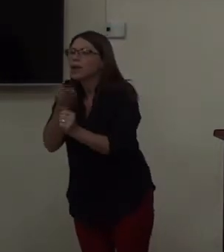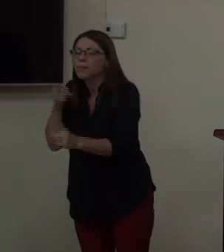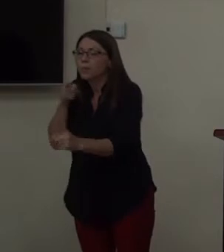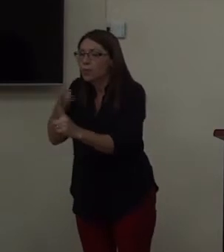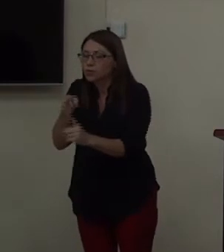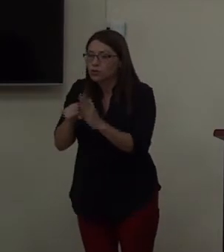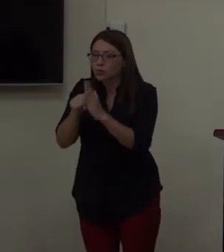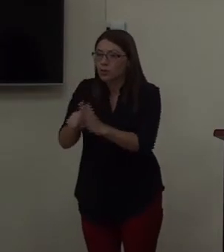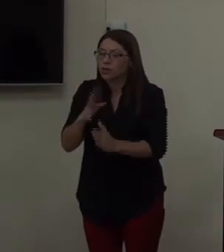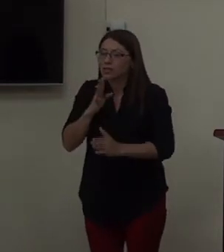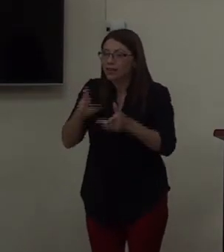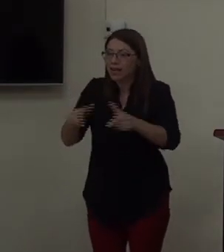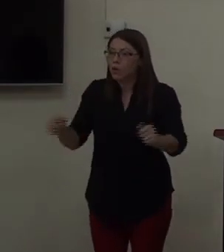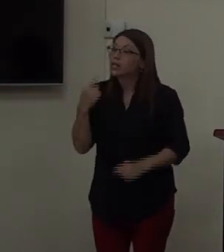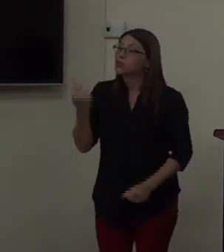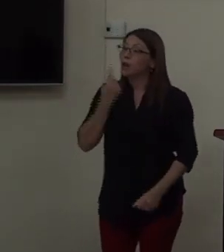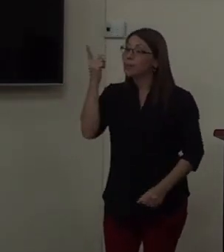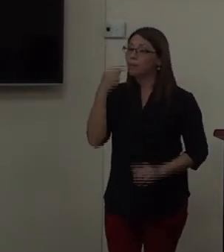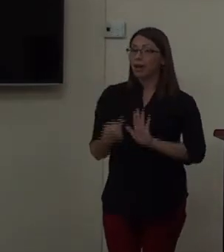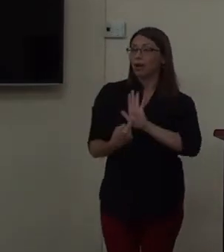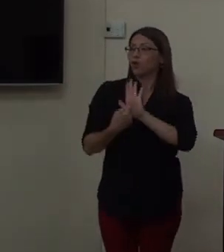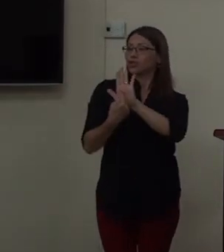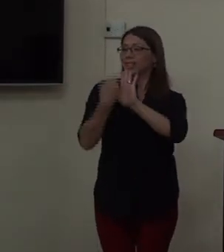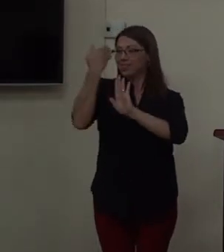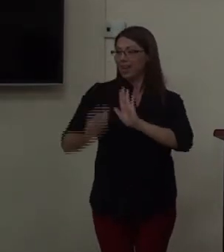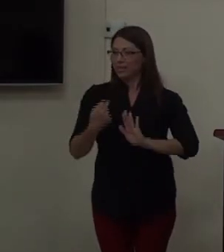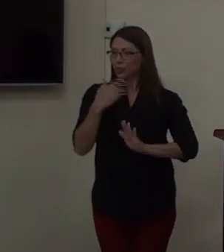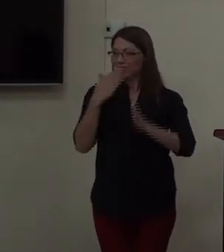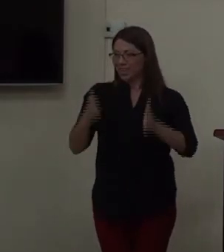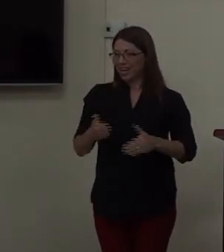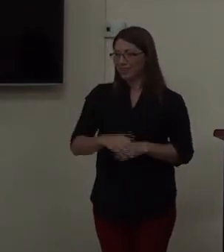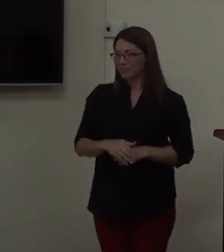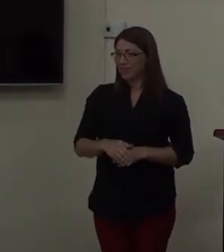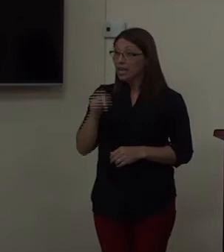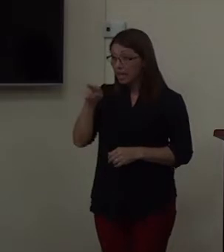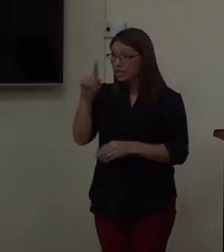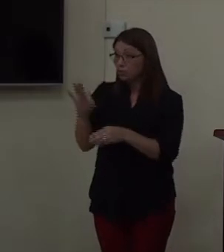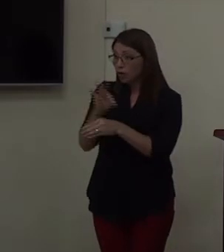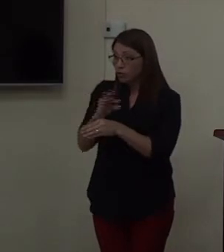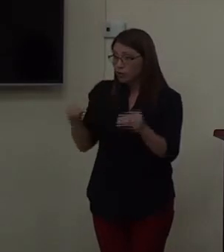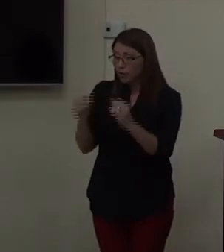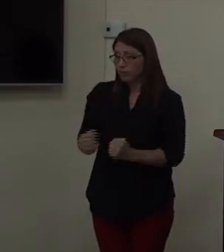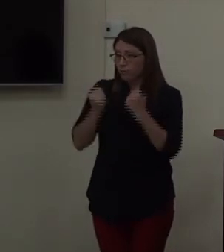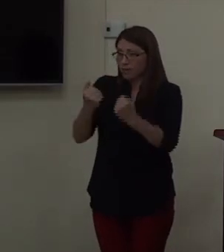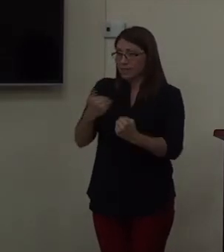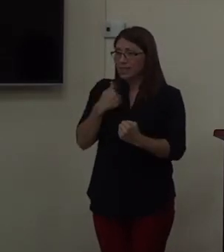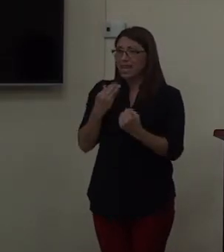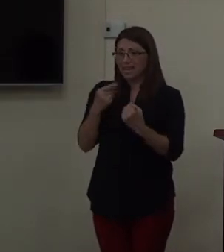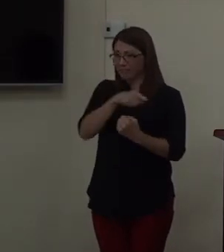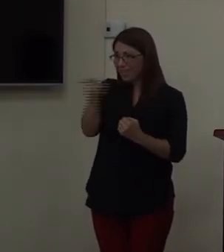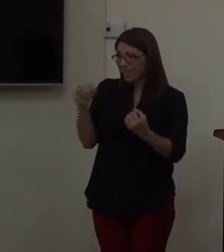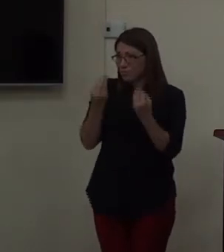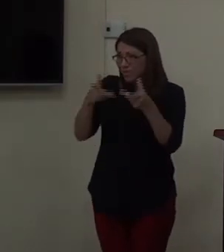lengua. ¿Es solamente para ostentar que soy indígena? Que eso es una de las funciones, ¿verdad?, más fuertes que tienen muchas de estas lenguas expulsadas. Se